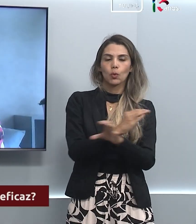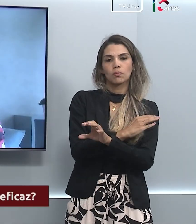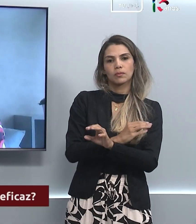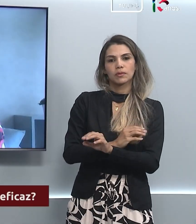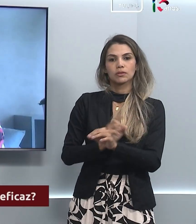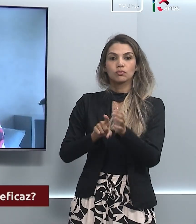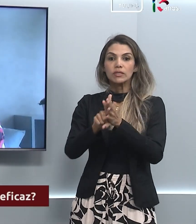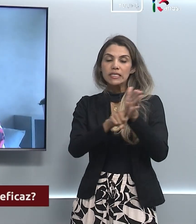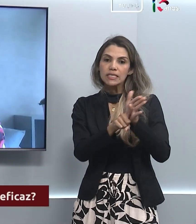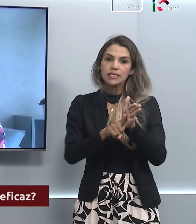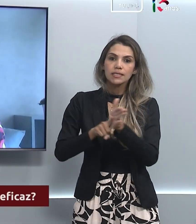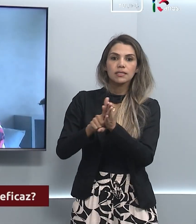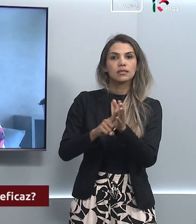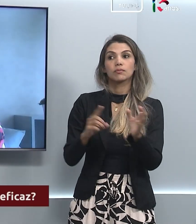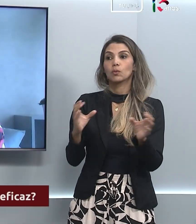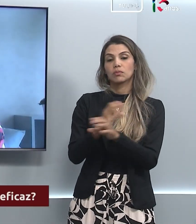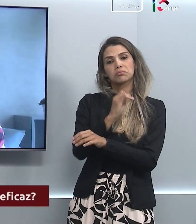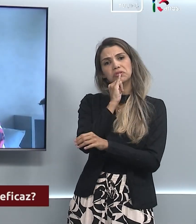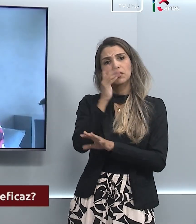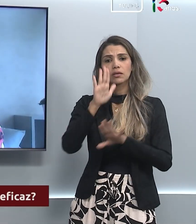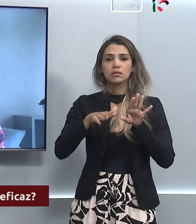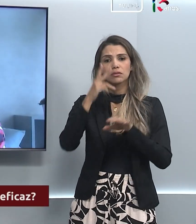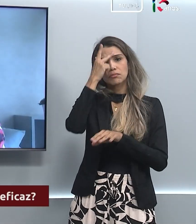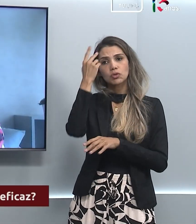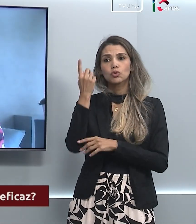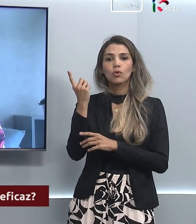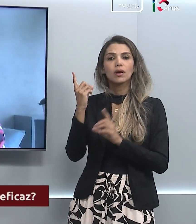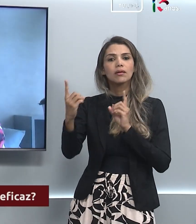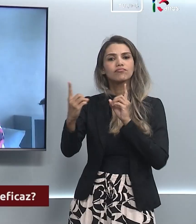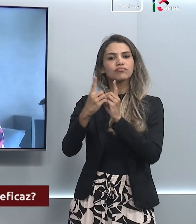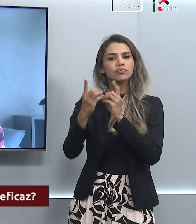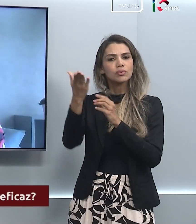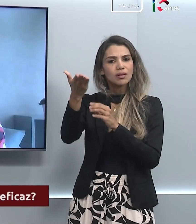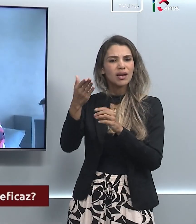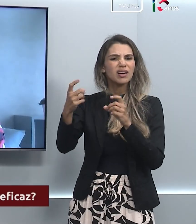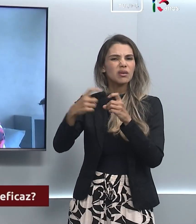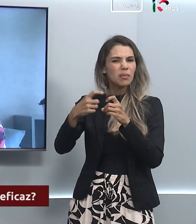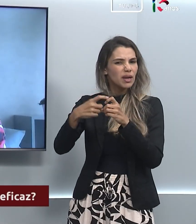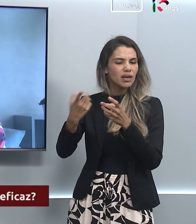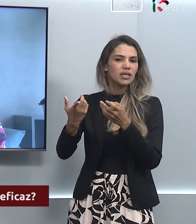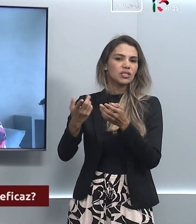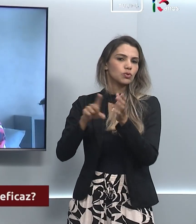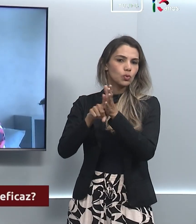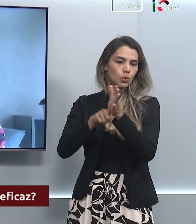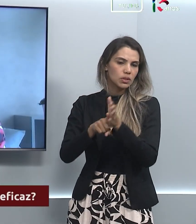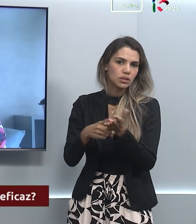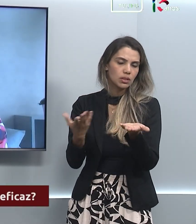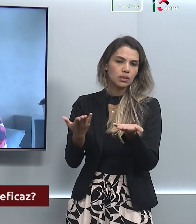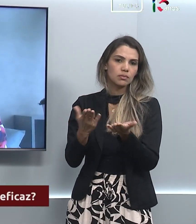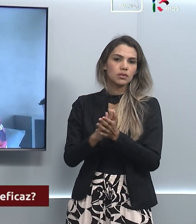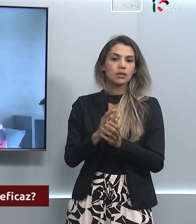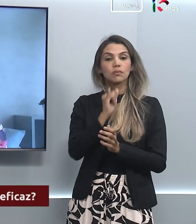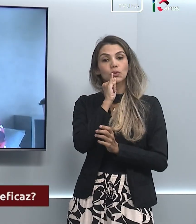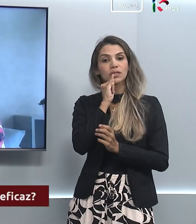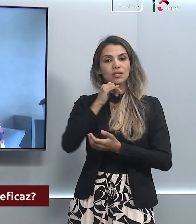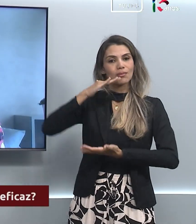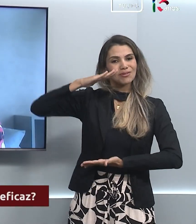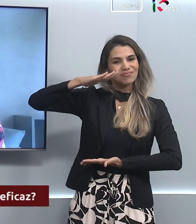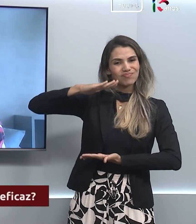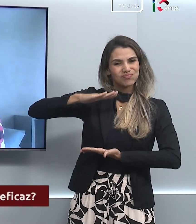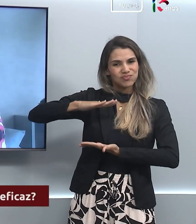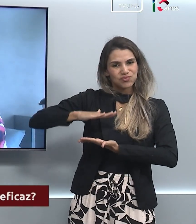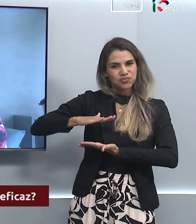que as pessoas, dependendo de exames que as pessoas com deficiência elas devem fazer, né? Um exemplo mesmo é a